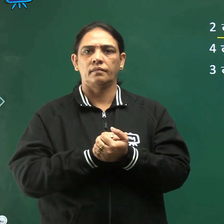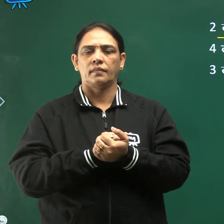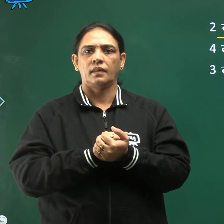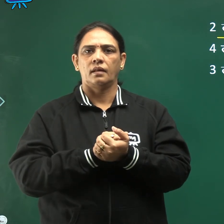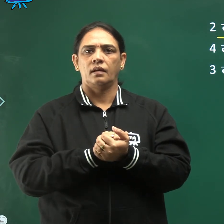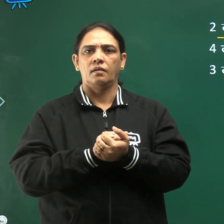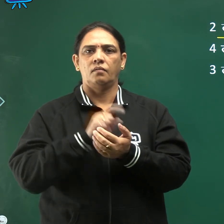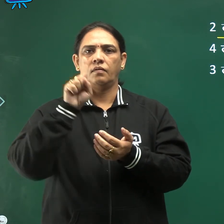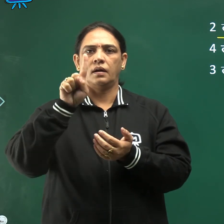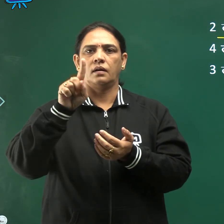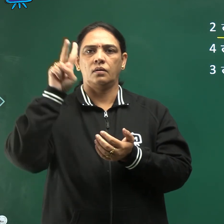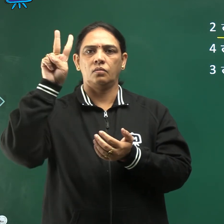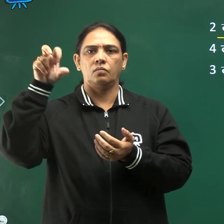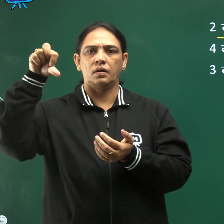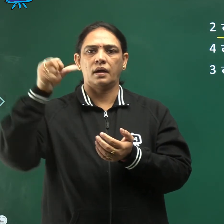129 से